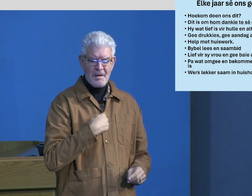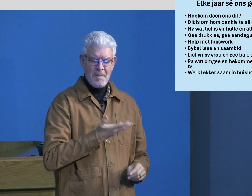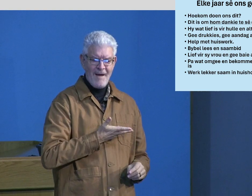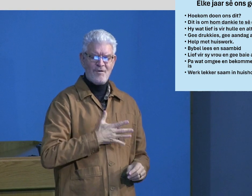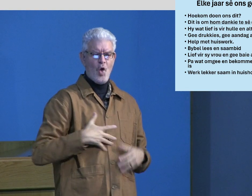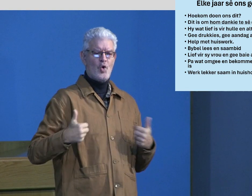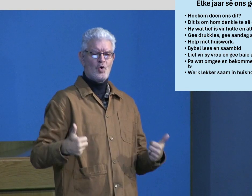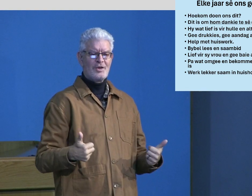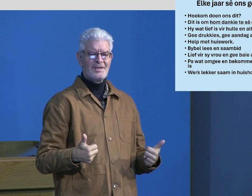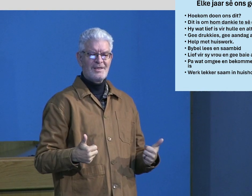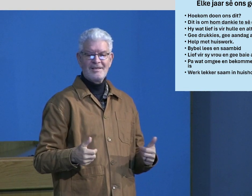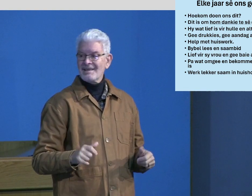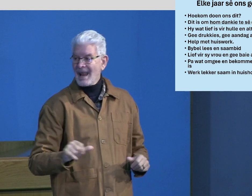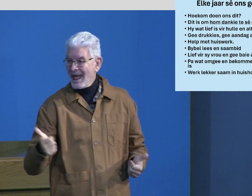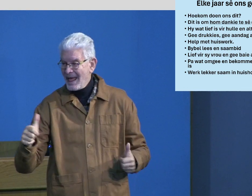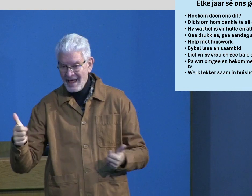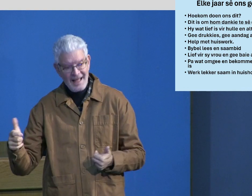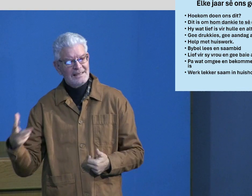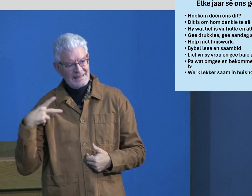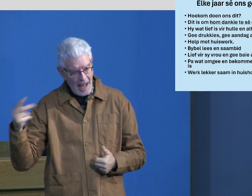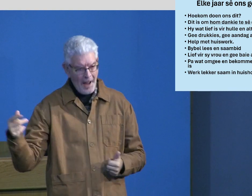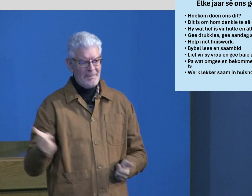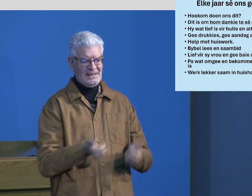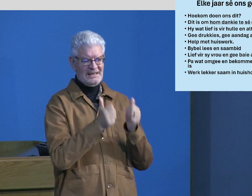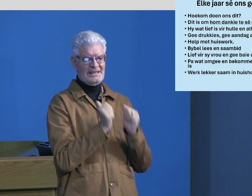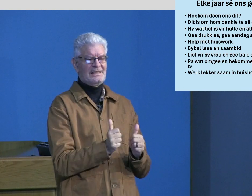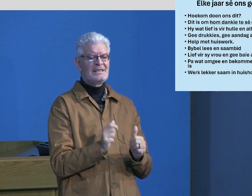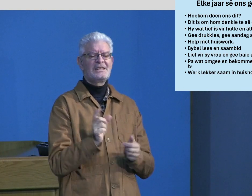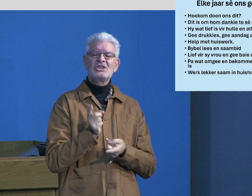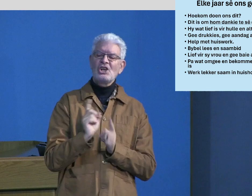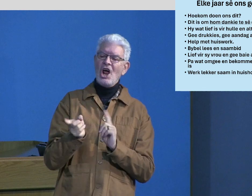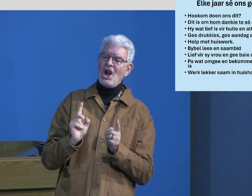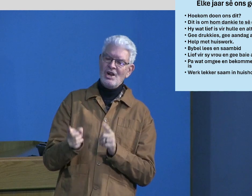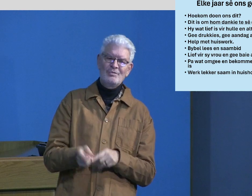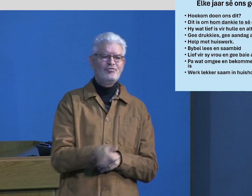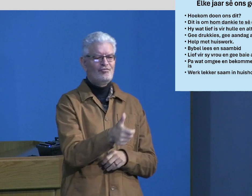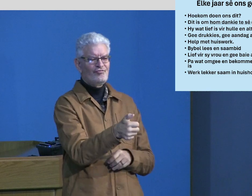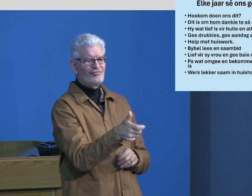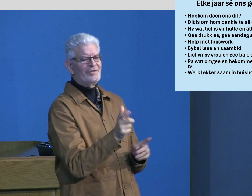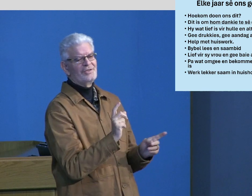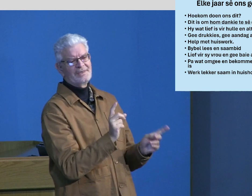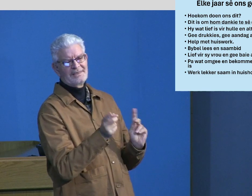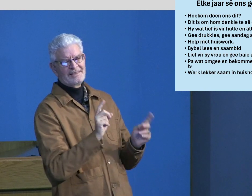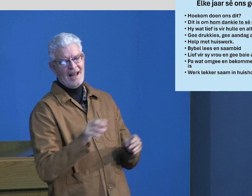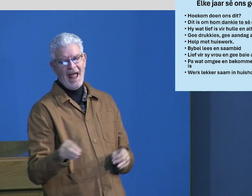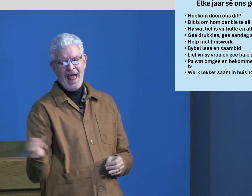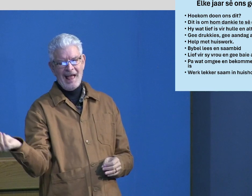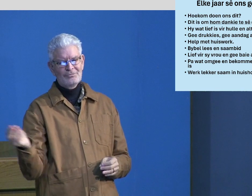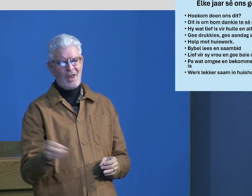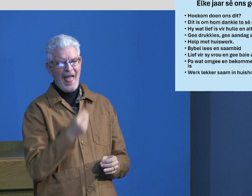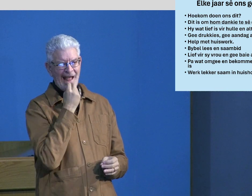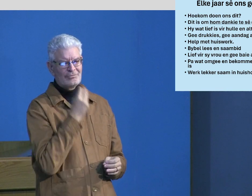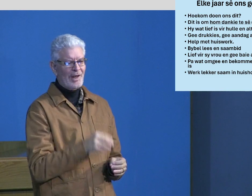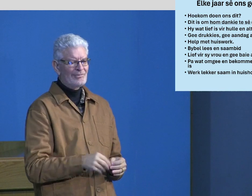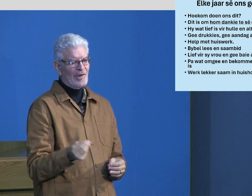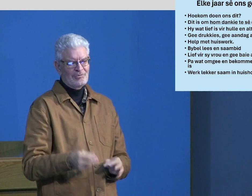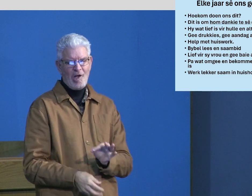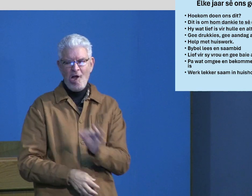dieselfde vlak en die vrou sal goed voel. En dan kan julle saam gaan sit en dan kan julle saam TV kyk en saam ietsie